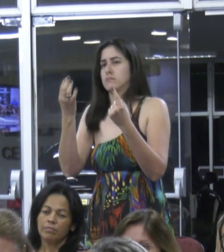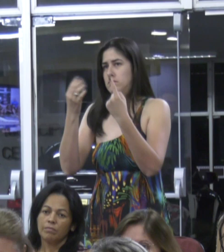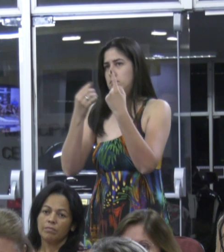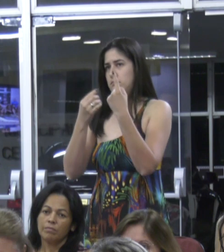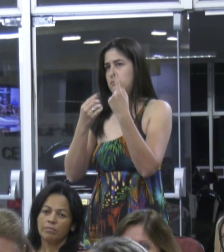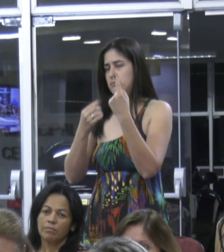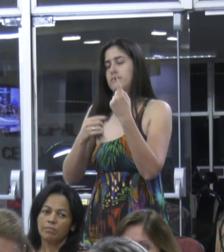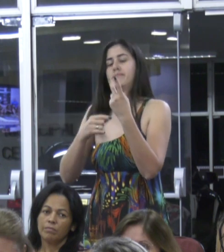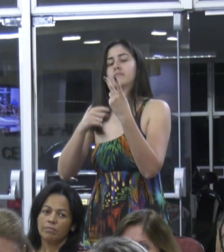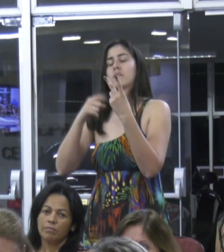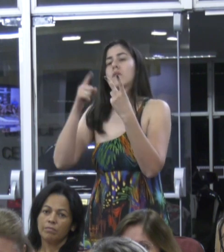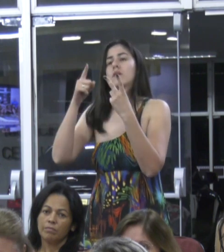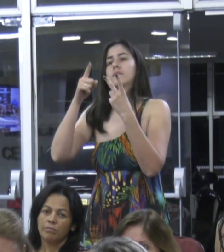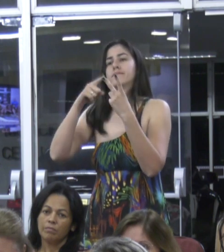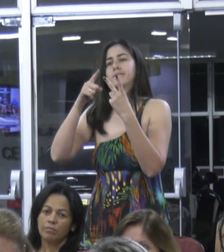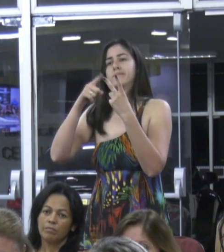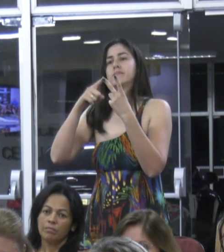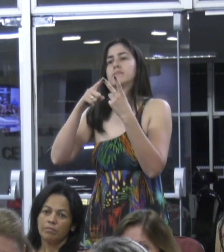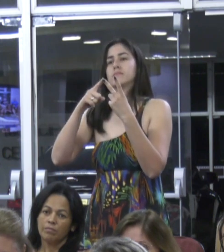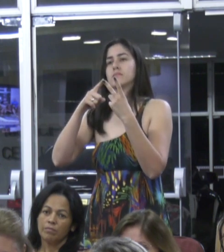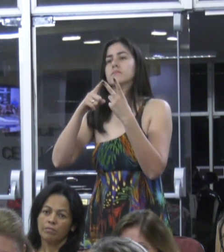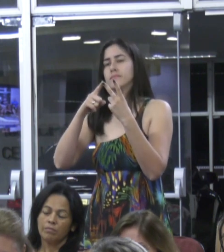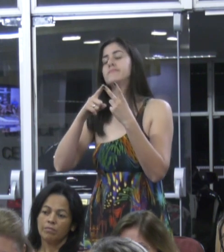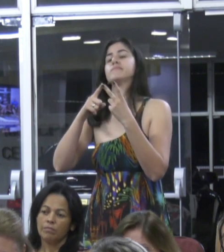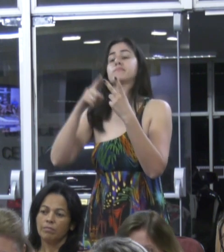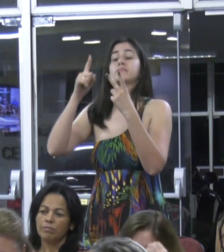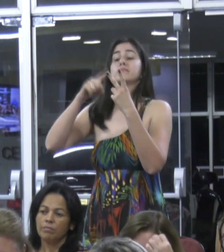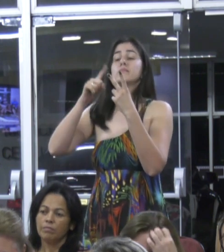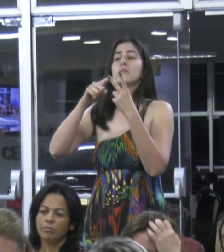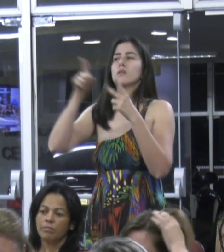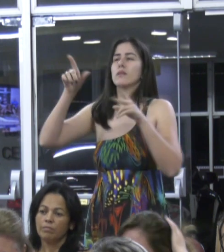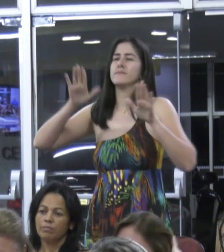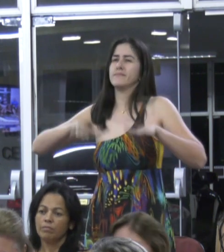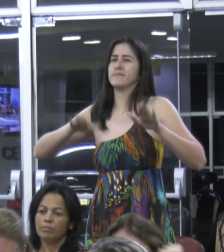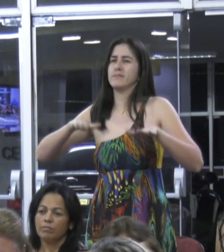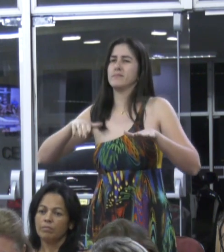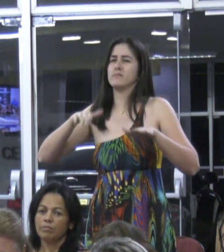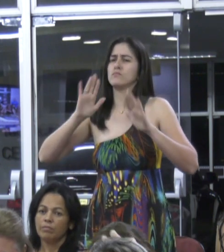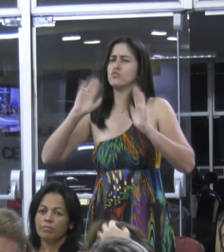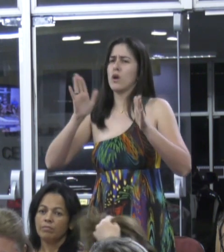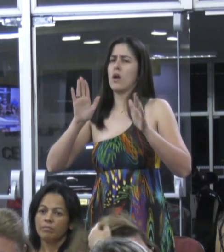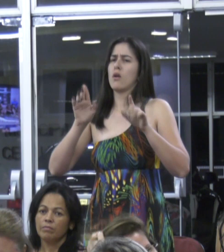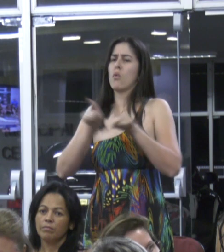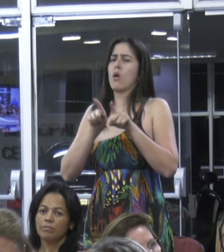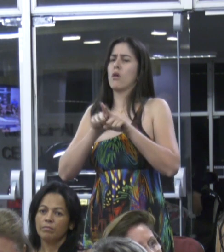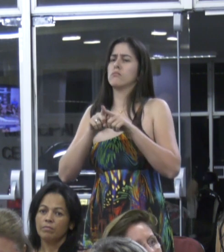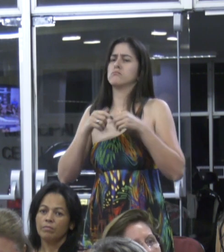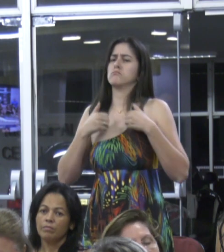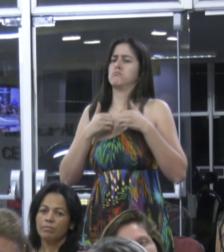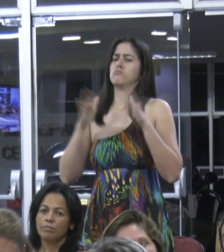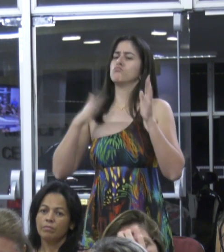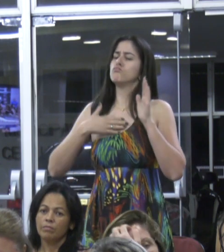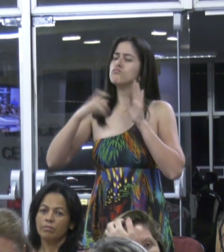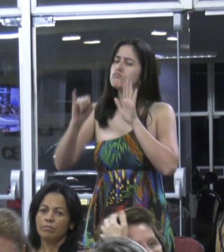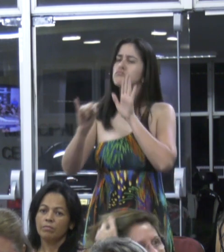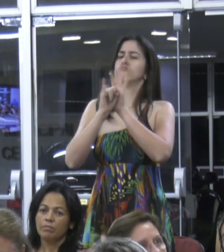Você vai sortear um livro, né, ou vários livros, né, as suas produções. Também com relação ao